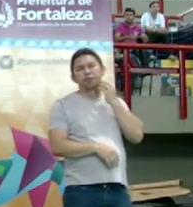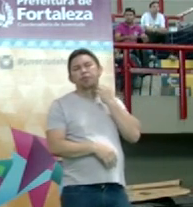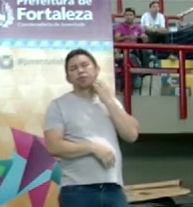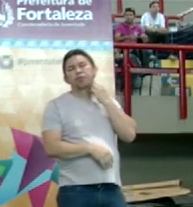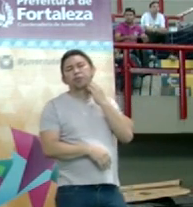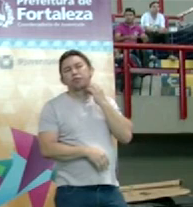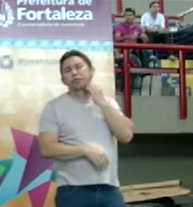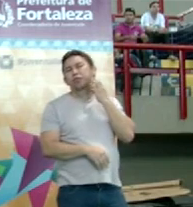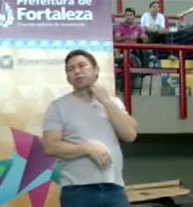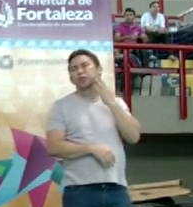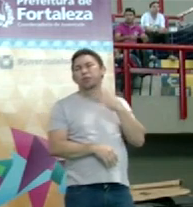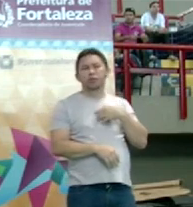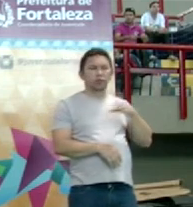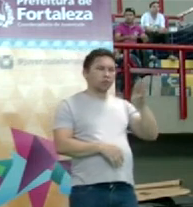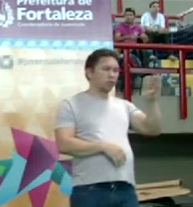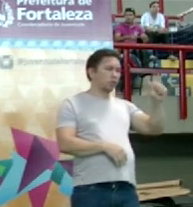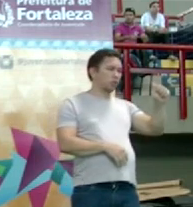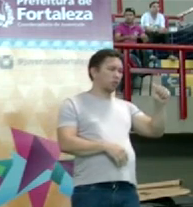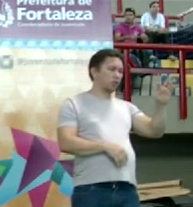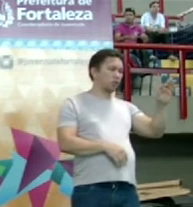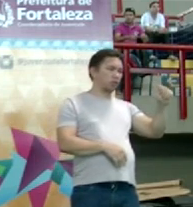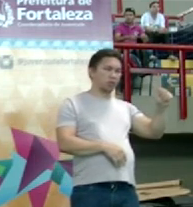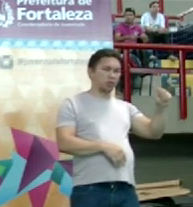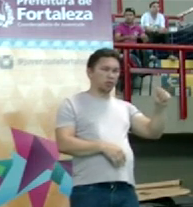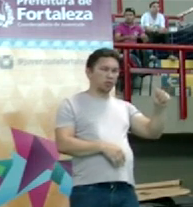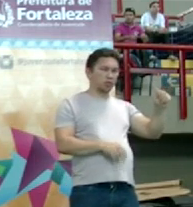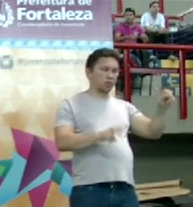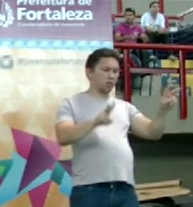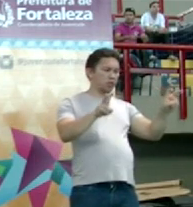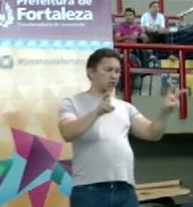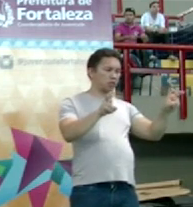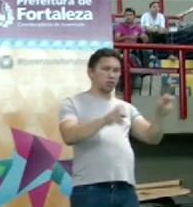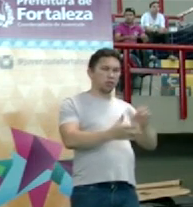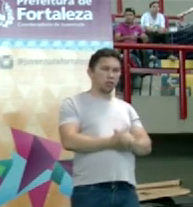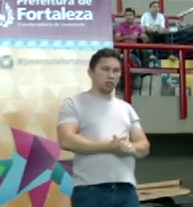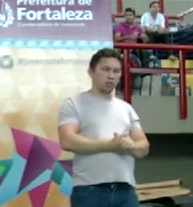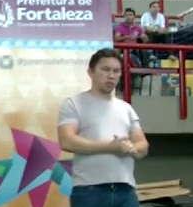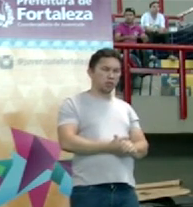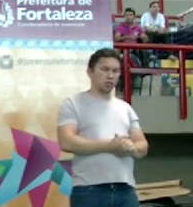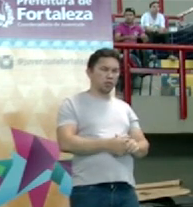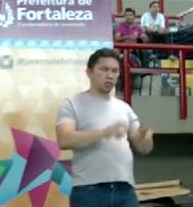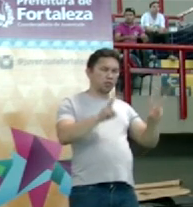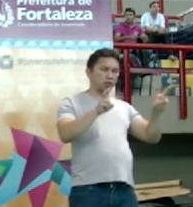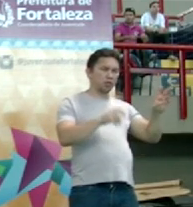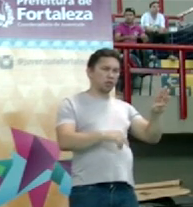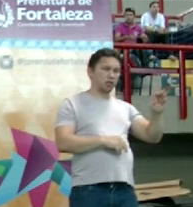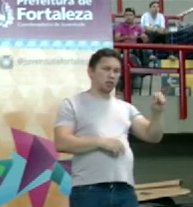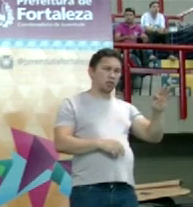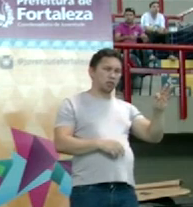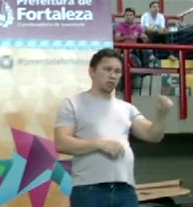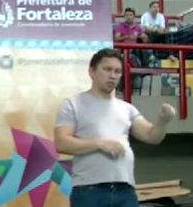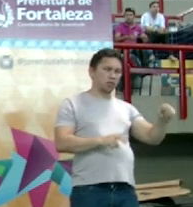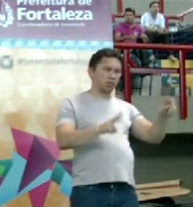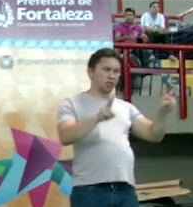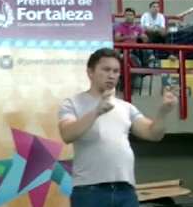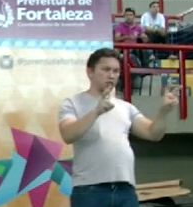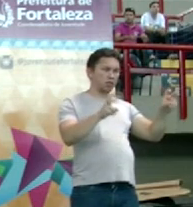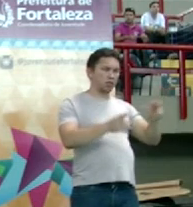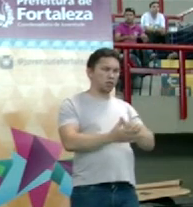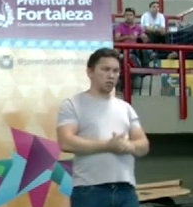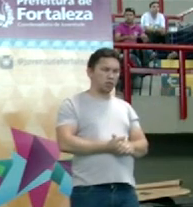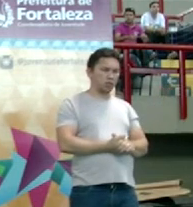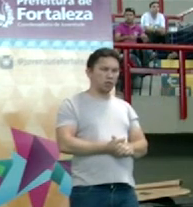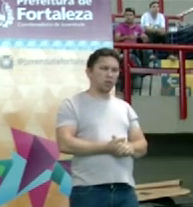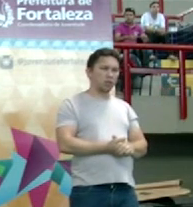aí o botar você põe entre aspas, que é um regionalismo. E use no máximo uma vez, entre aspas,